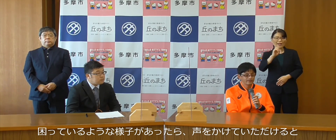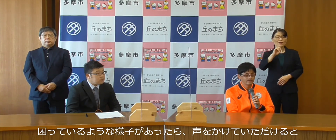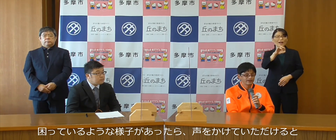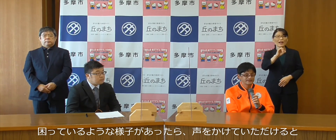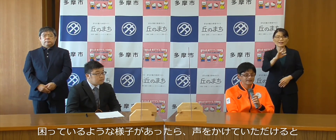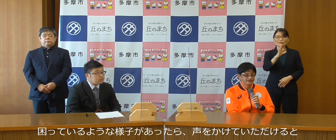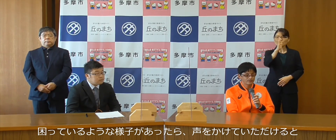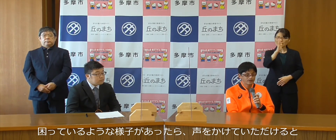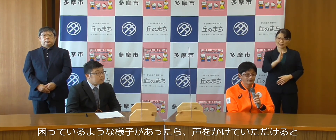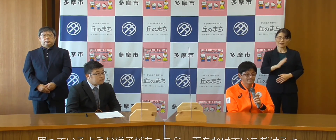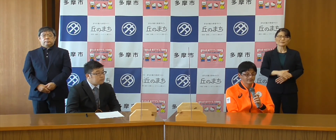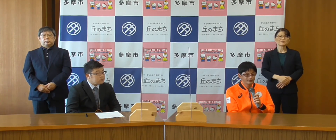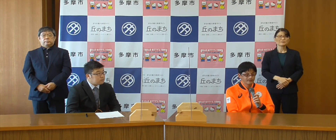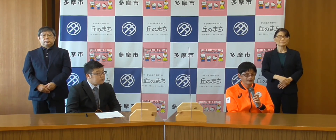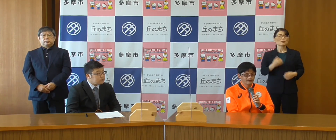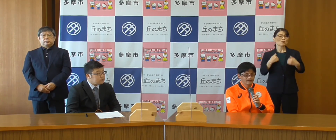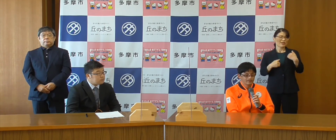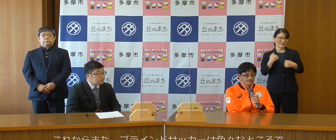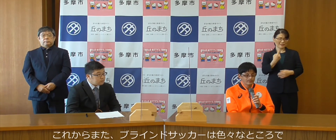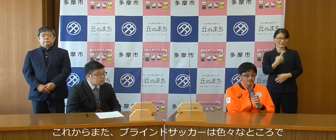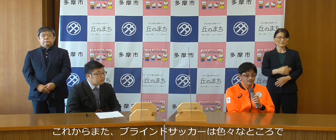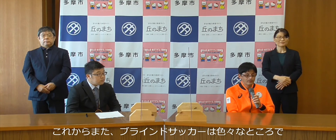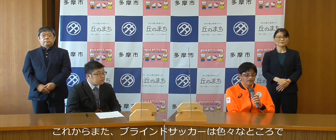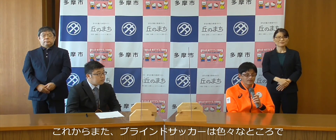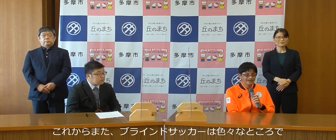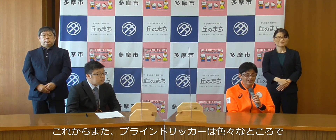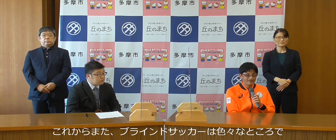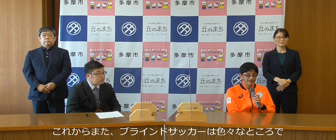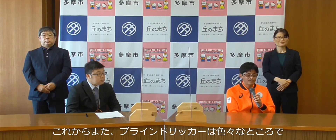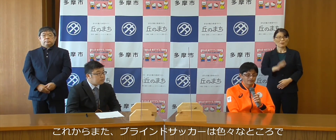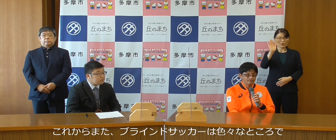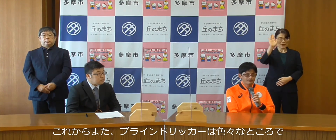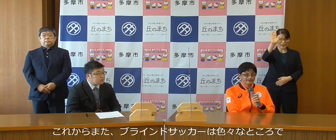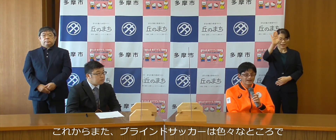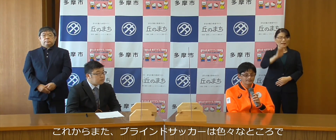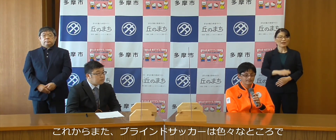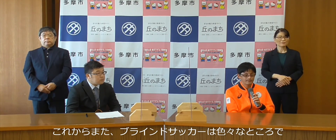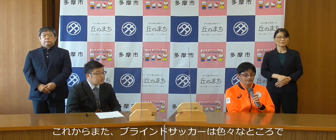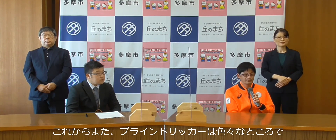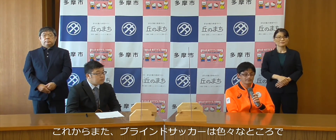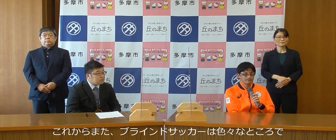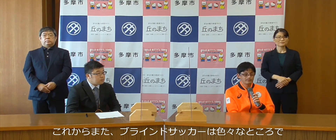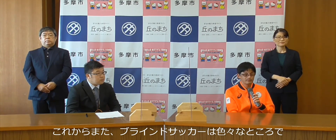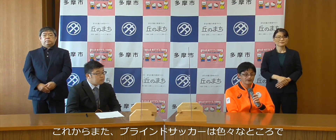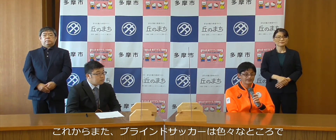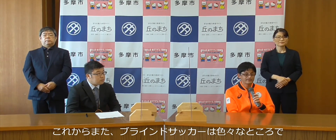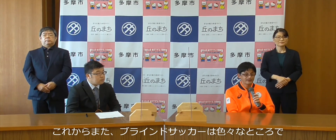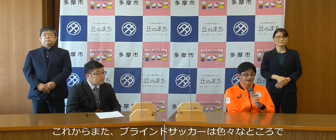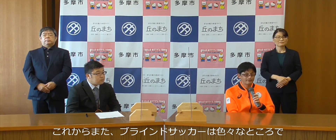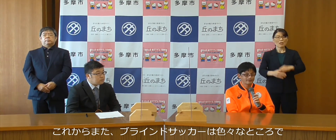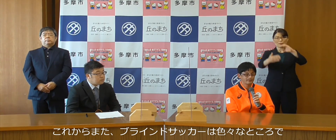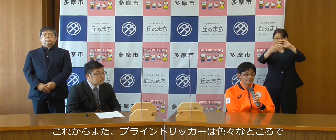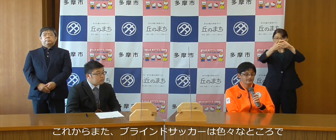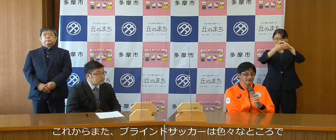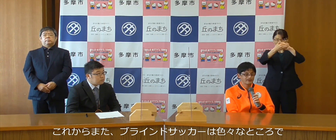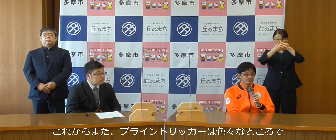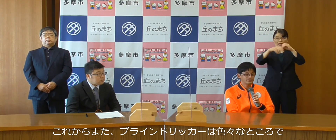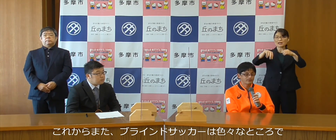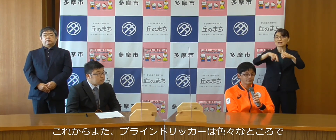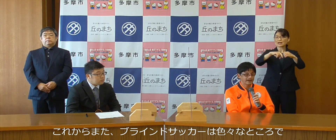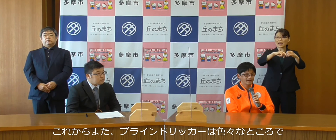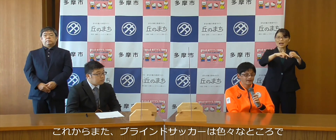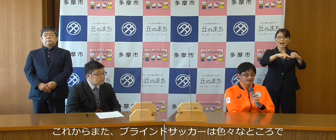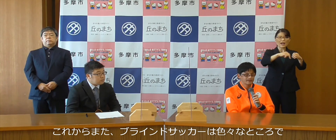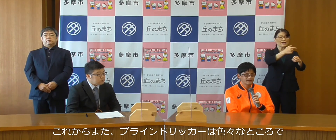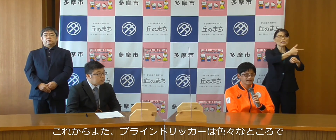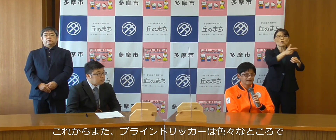く嬉しいなと思います。これからまたブラインドサッカーはいろんな